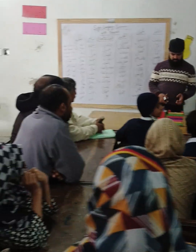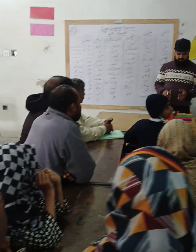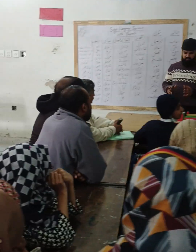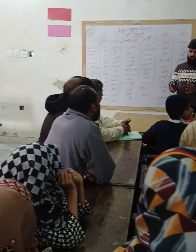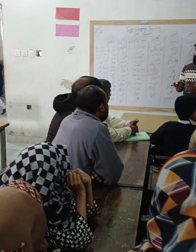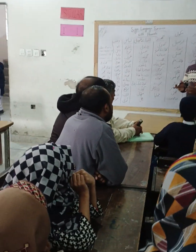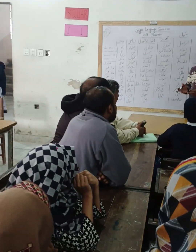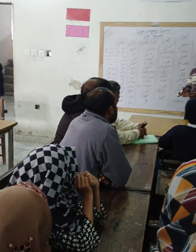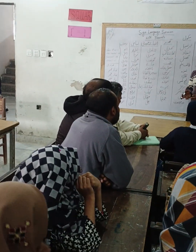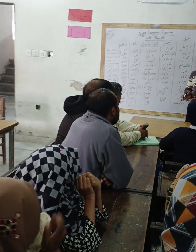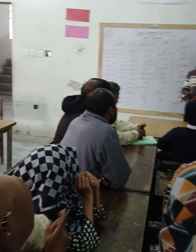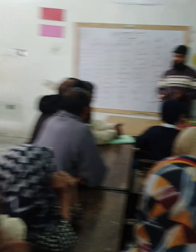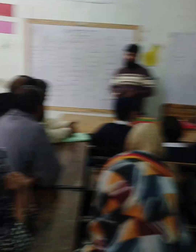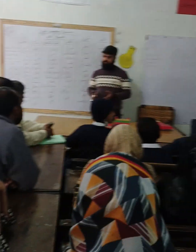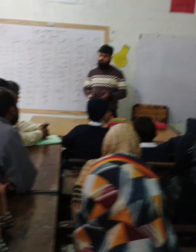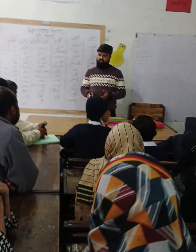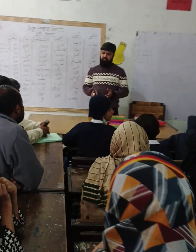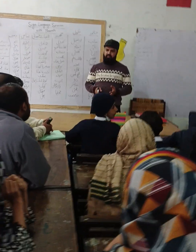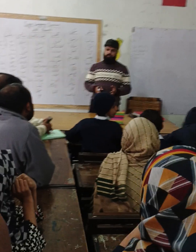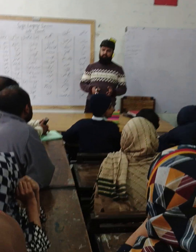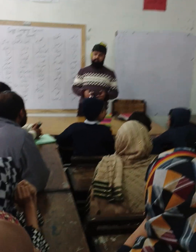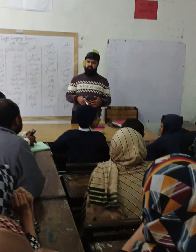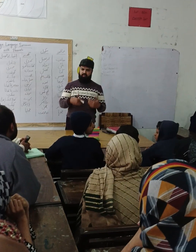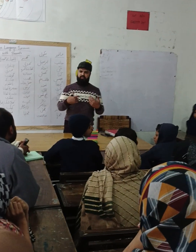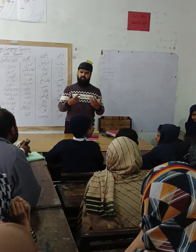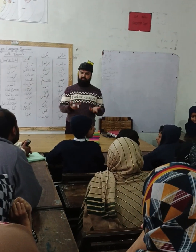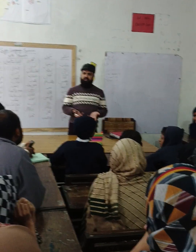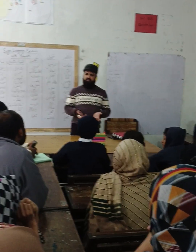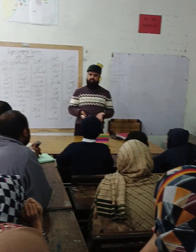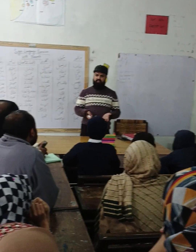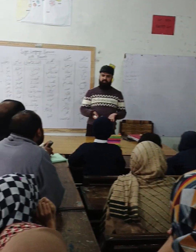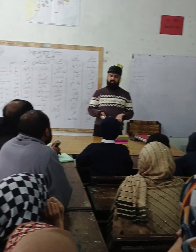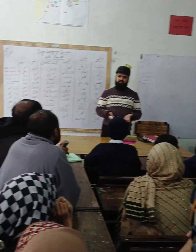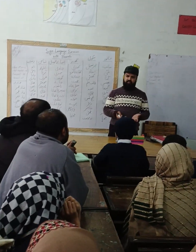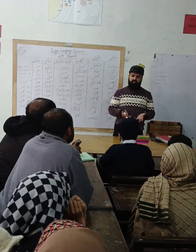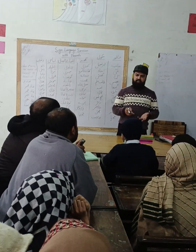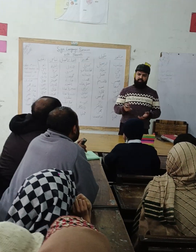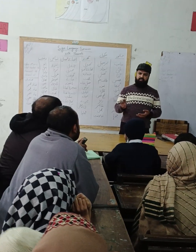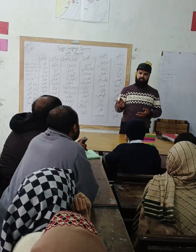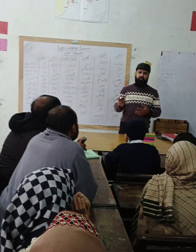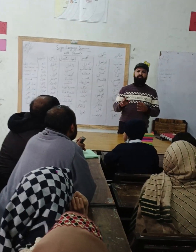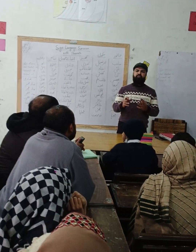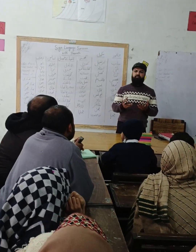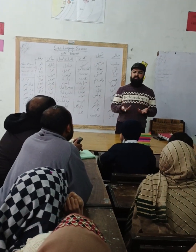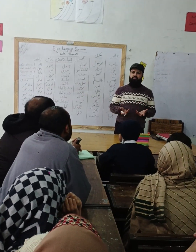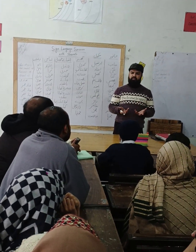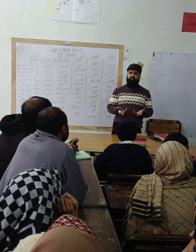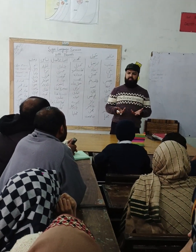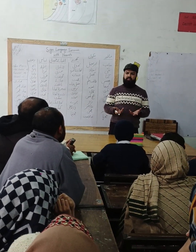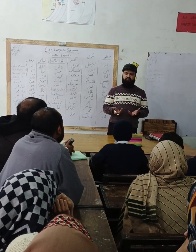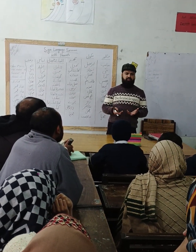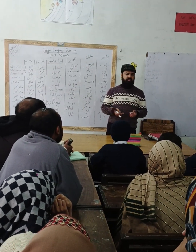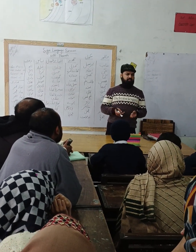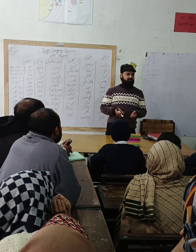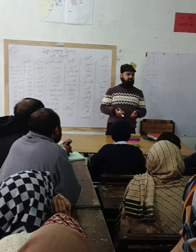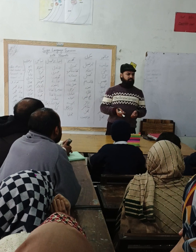घर में ट्यूशन वाला नहीं होता, हम यहाँ से पढ़ा देते हैं लेकिन घर में ट्यूशन वाला नहीं होता।